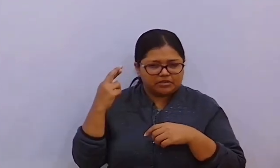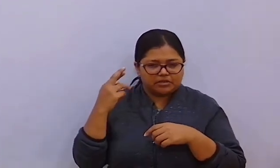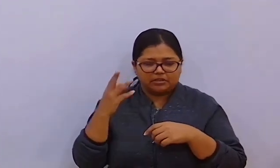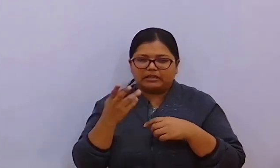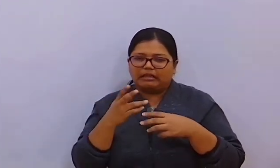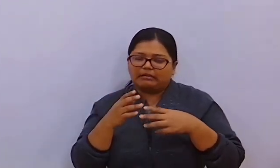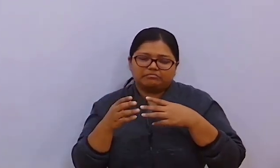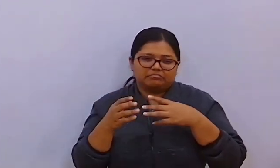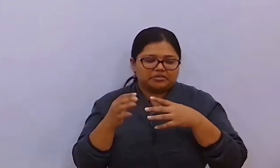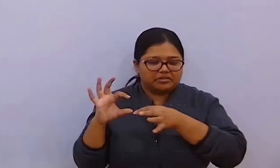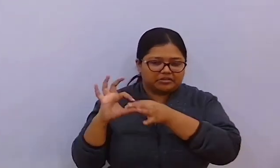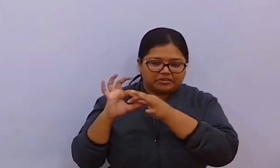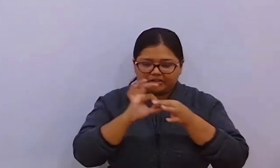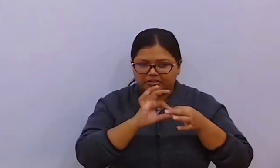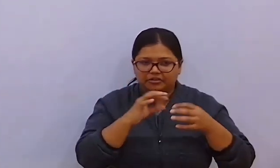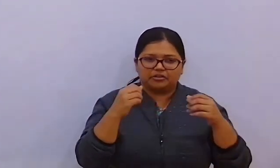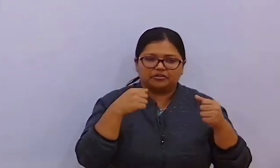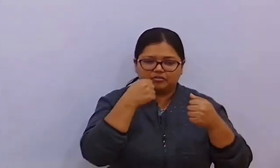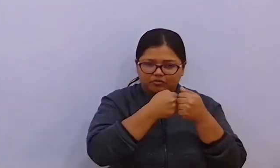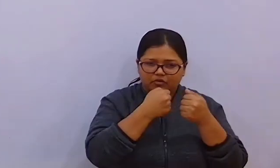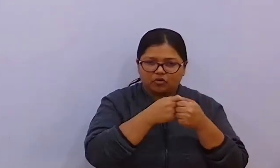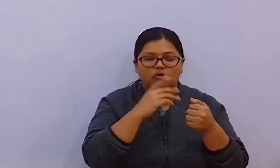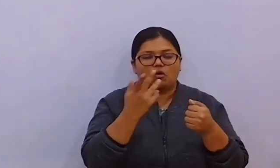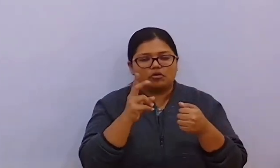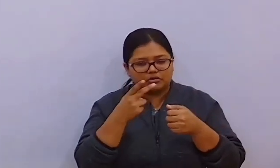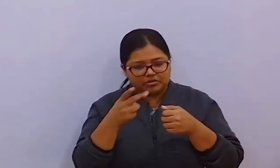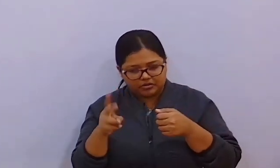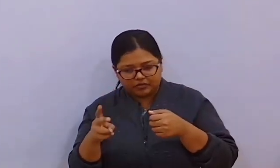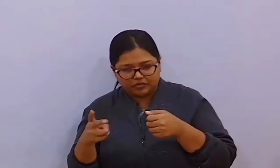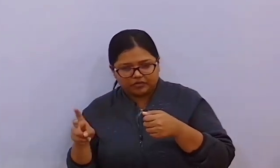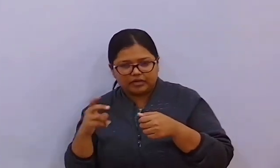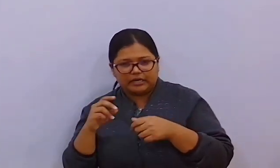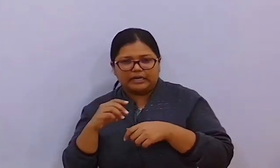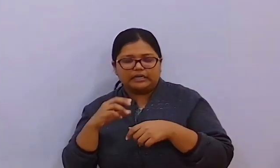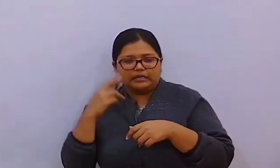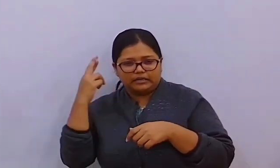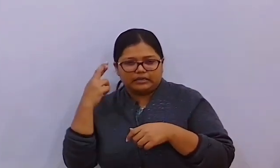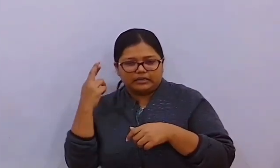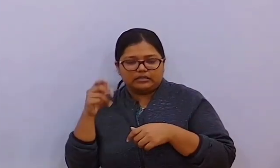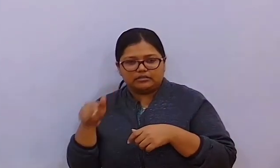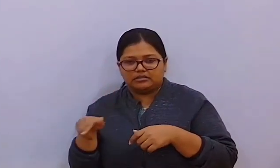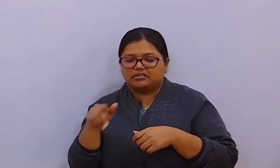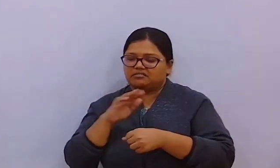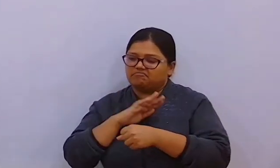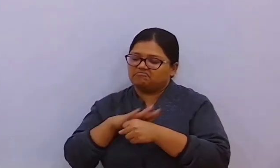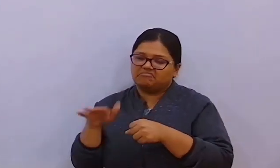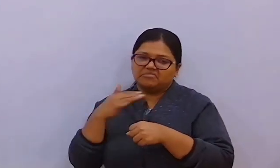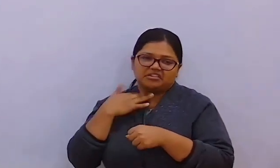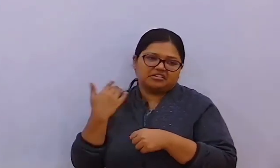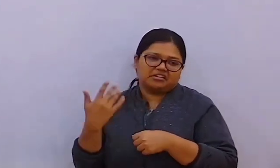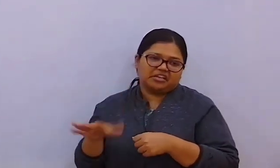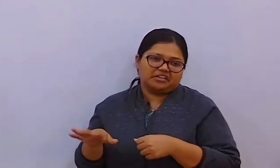और इन विभीषक युद्ध को देखने के बाद अशोक का हृदय परिवर्तित हुआ और उसने क्या किया,